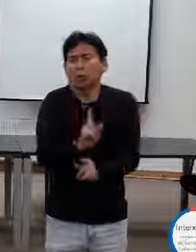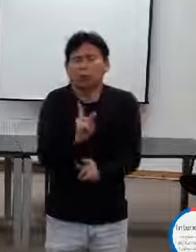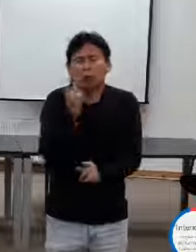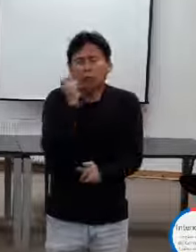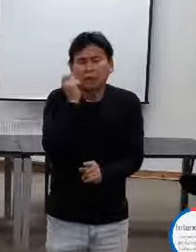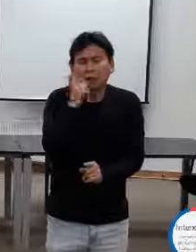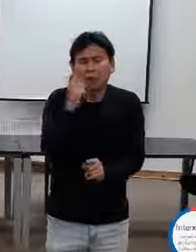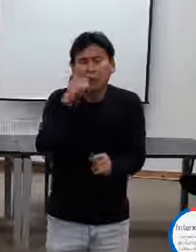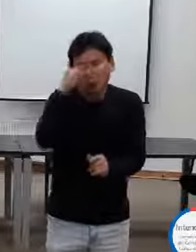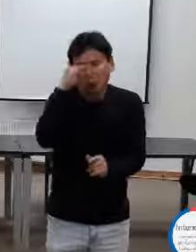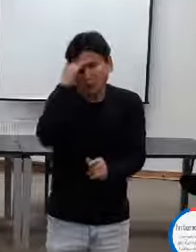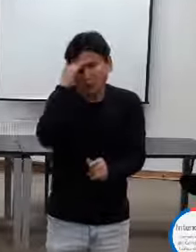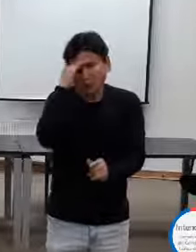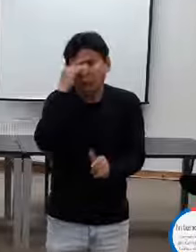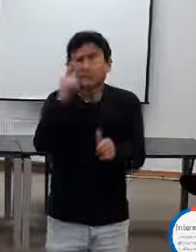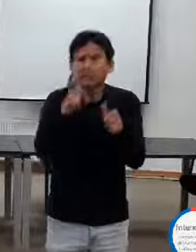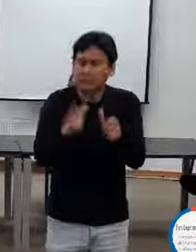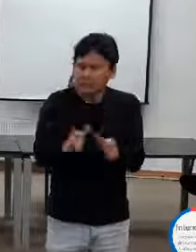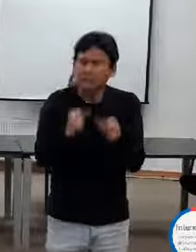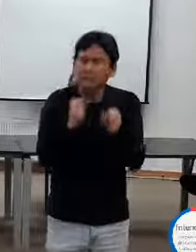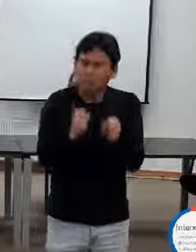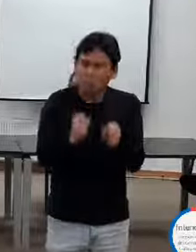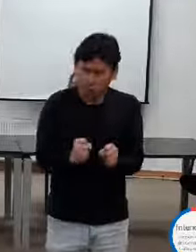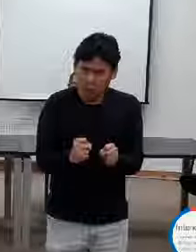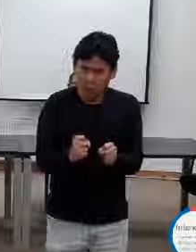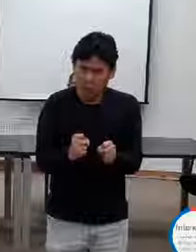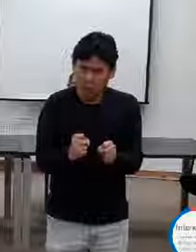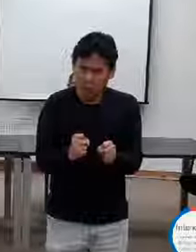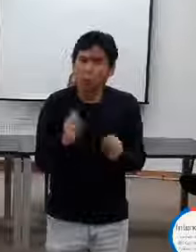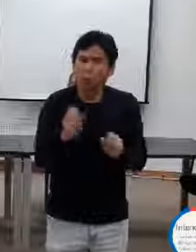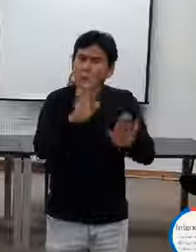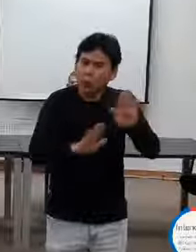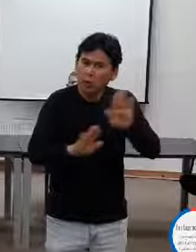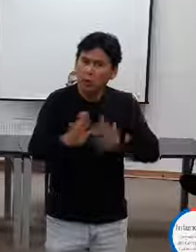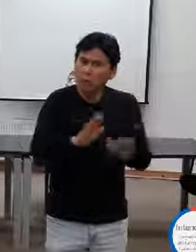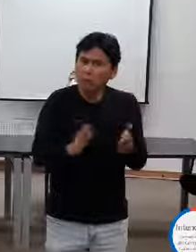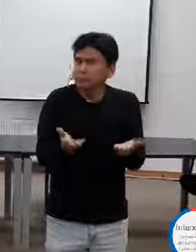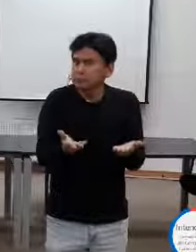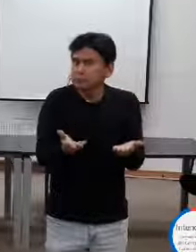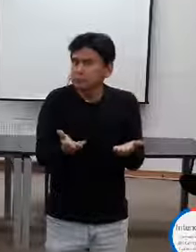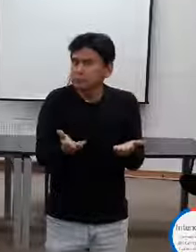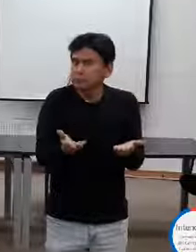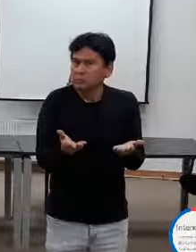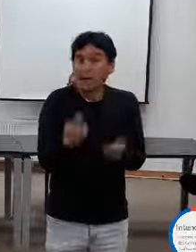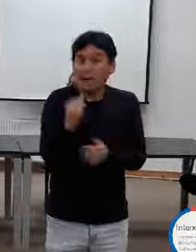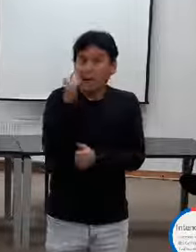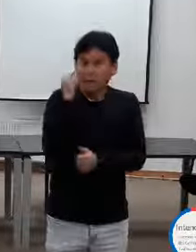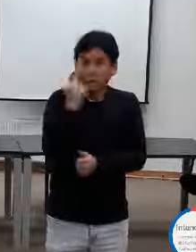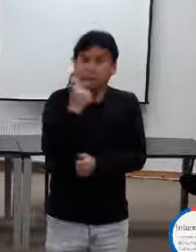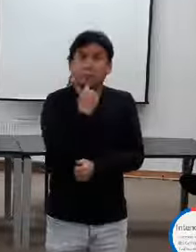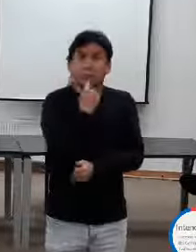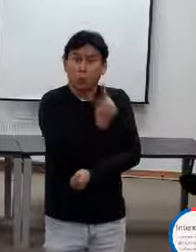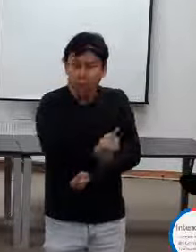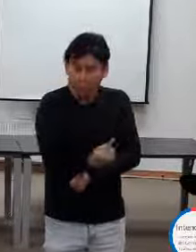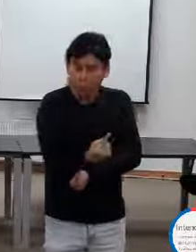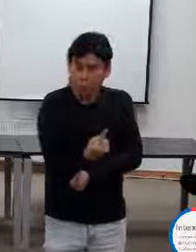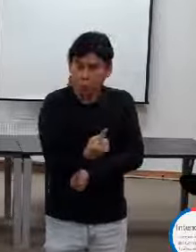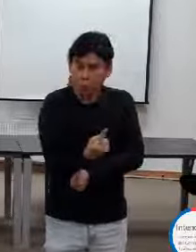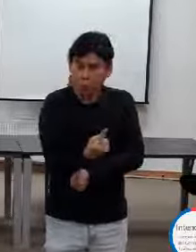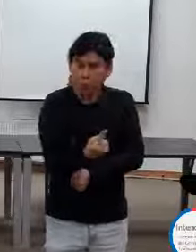menos la confianza en que se están tomando algunos de los resguardos necesarios. De hecho, ayer consultamos también sobre